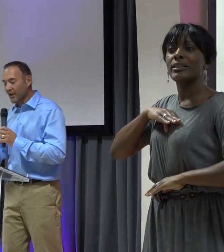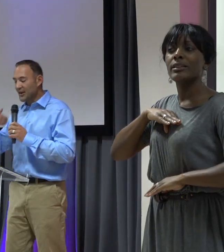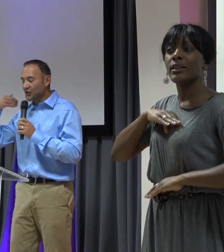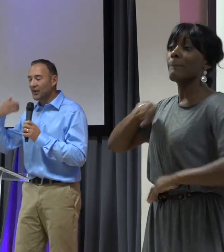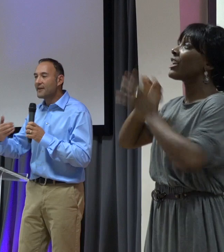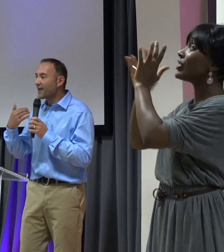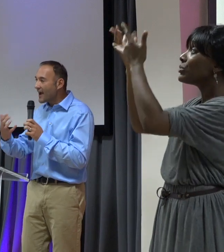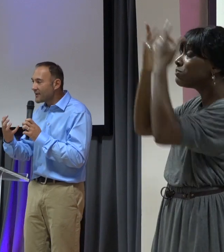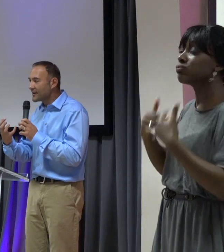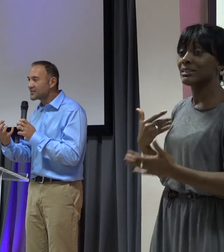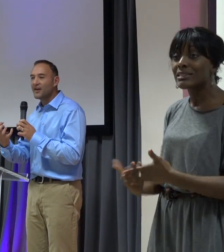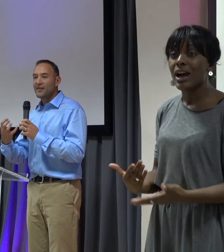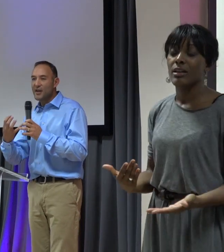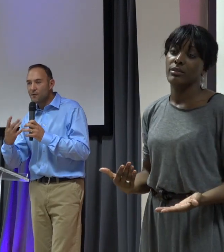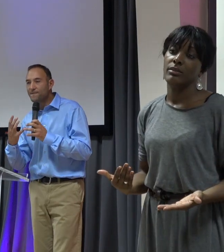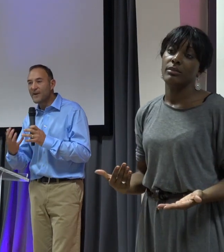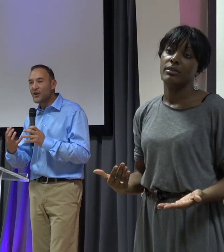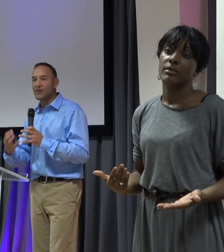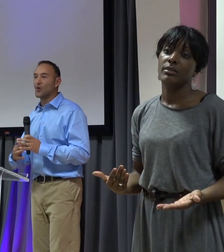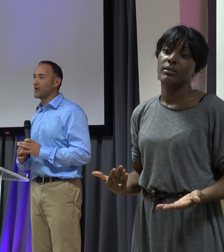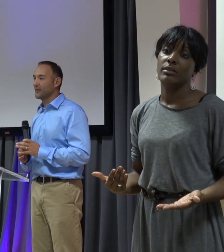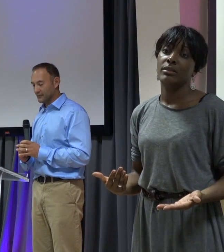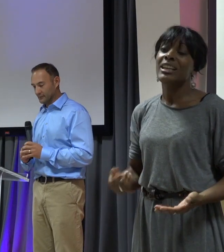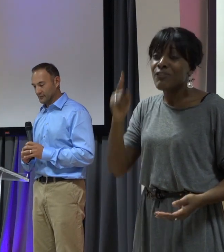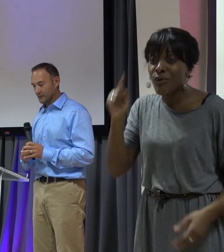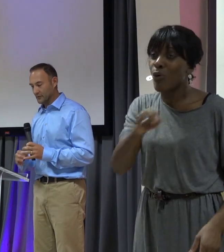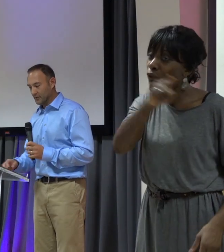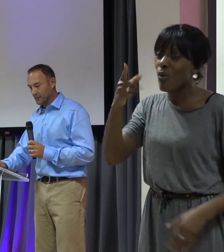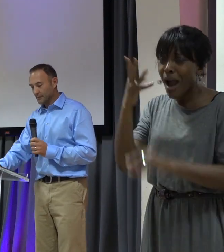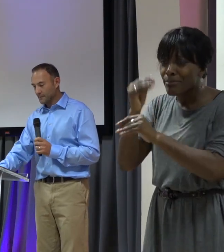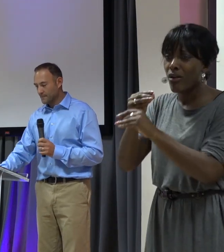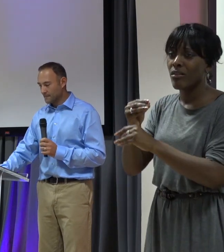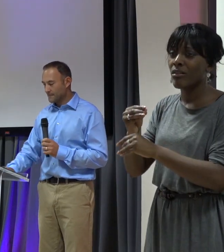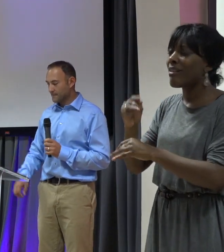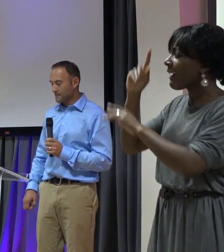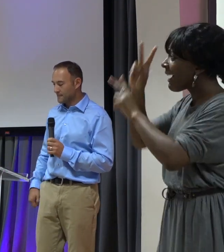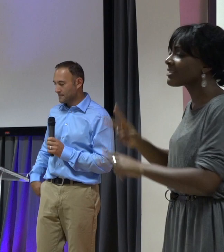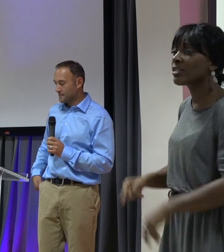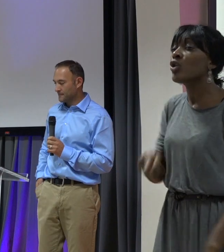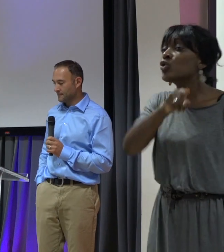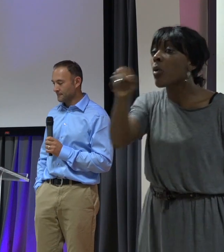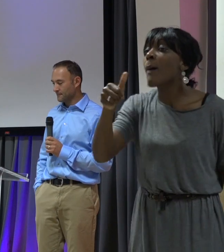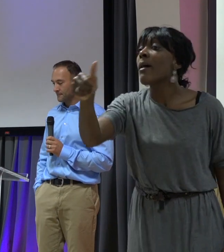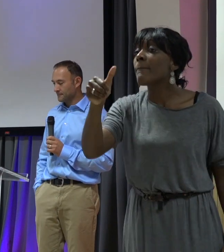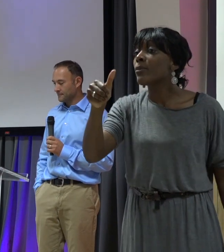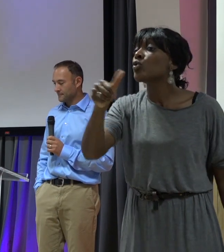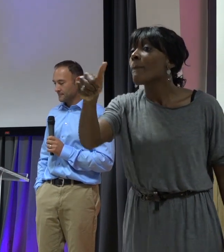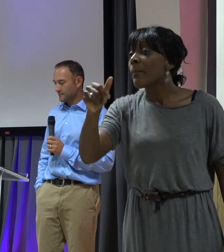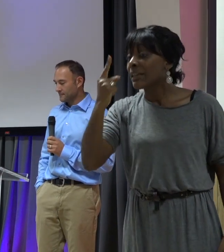this morning, is your life evidence that you fear the Lord? Et donc, pose-toi la question ce matin, est-ce que ta vie est une évidence de